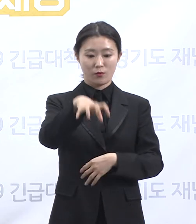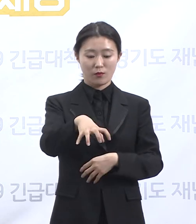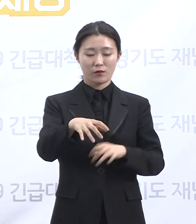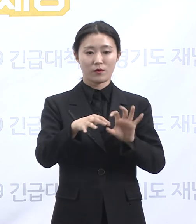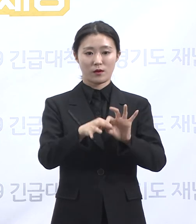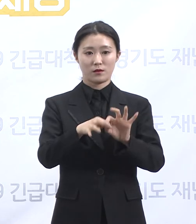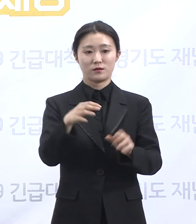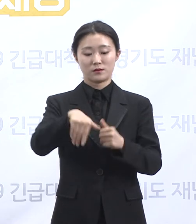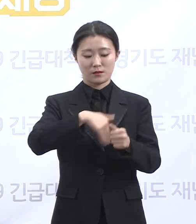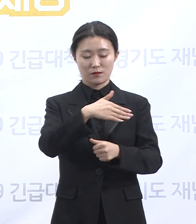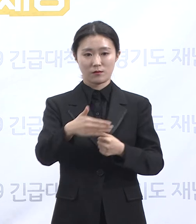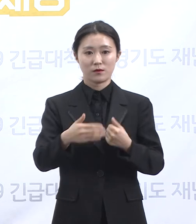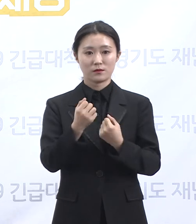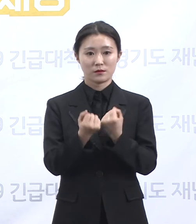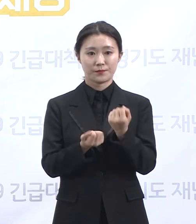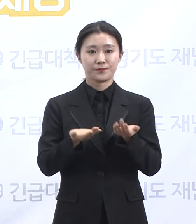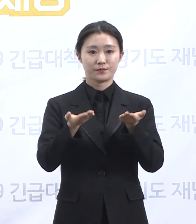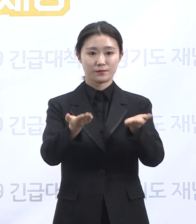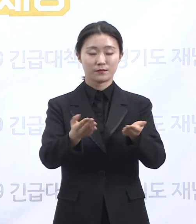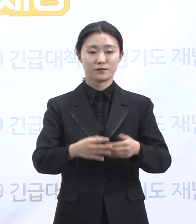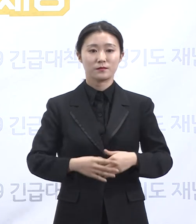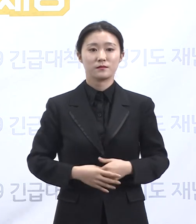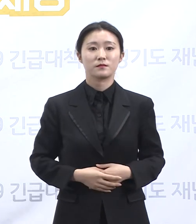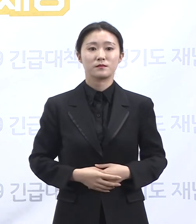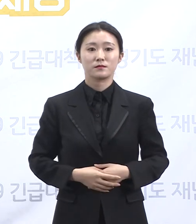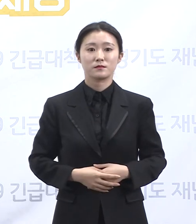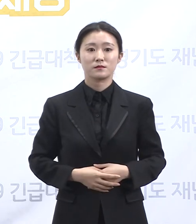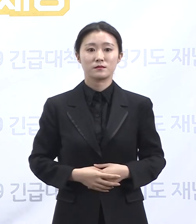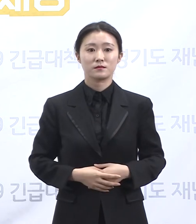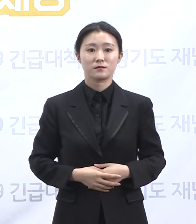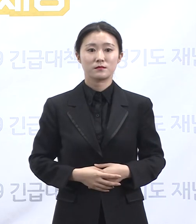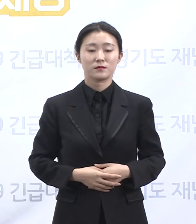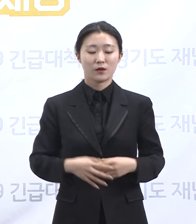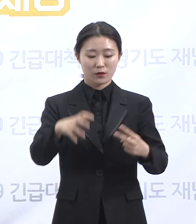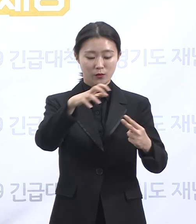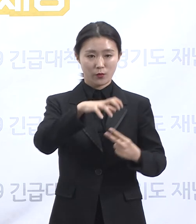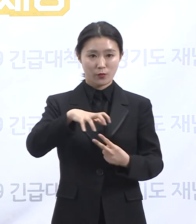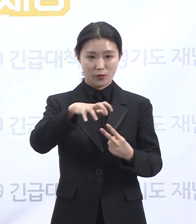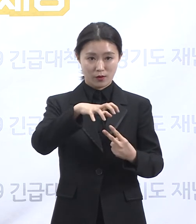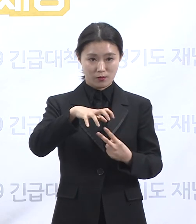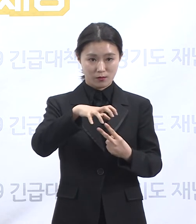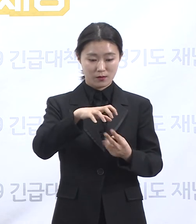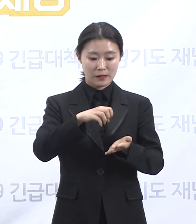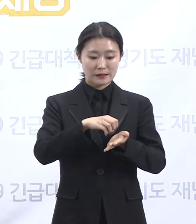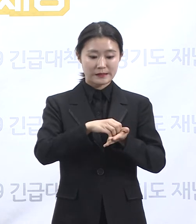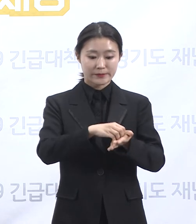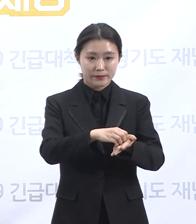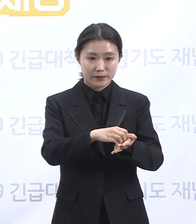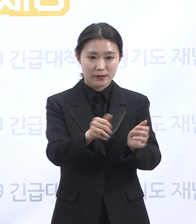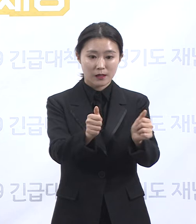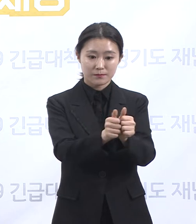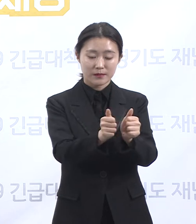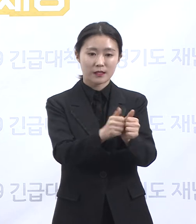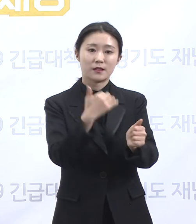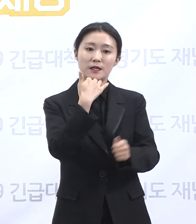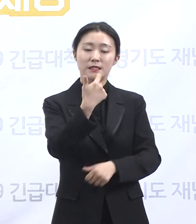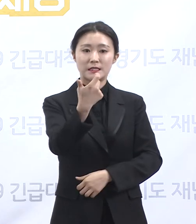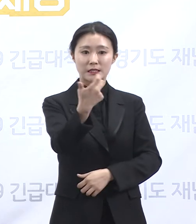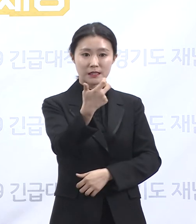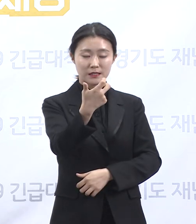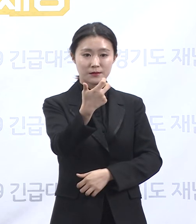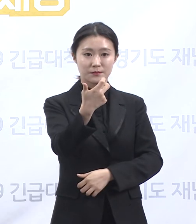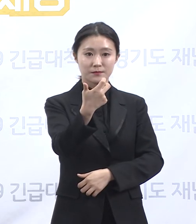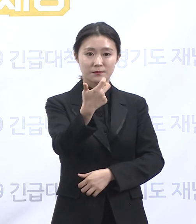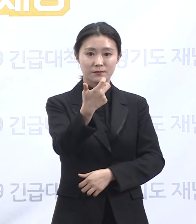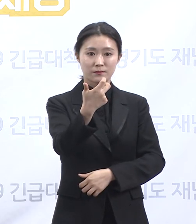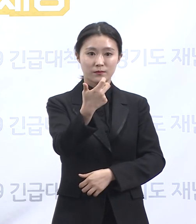경기도 양주시 소재 요양원에 재원 중이던 70대 남성 한 분이 29일 확진 판정 직후 4시간 만인 오늘